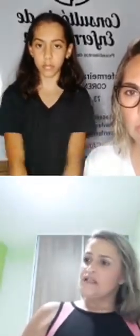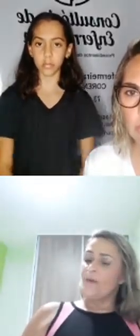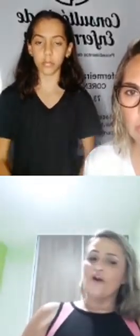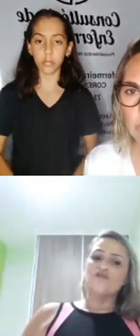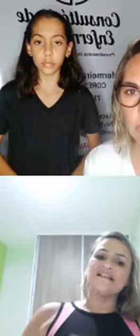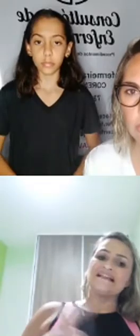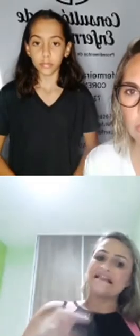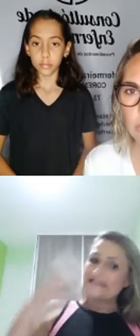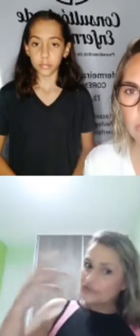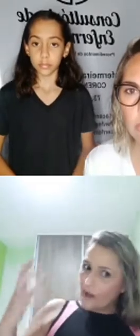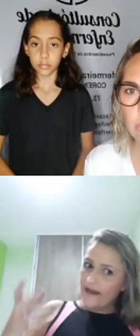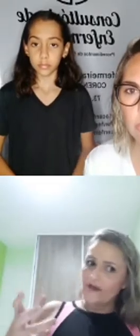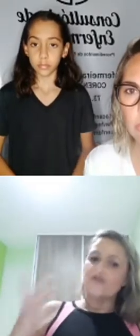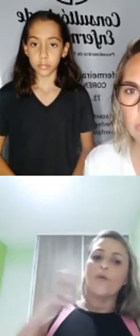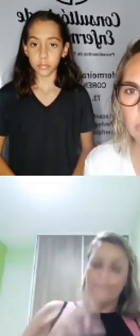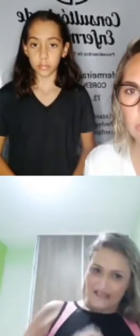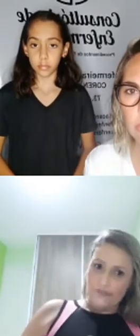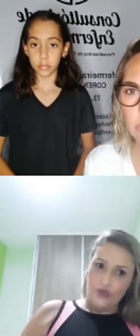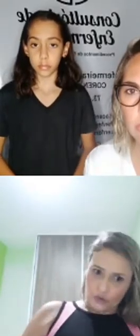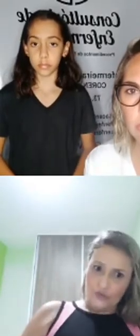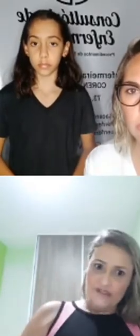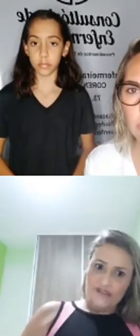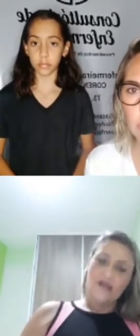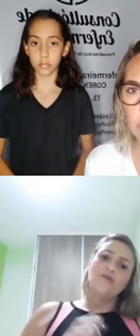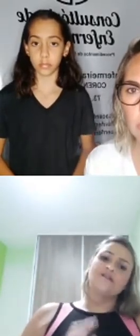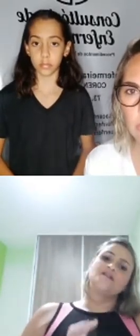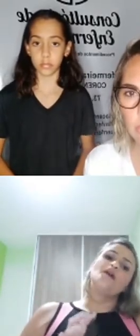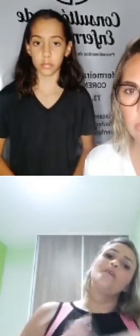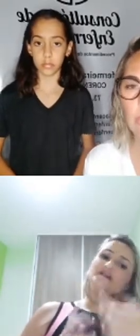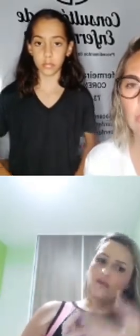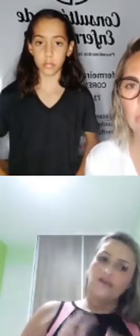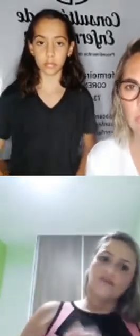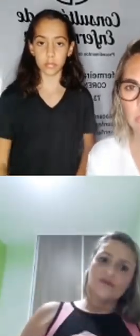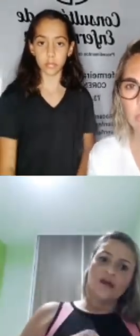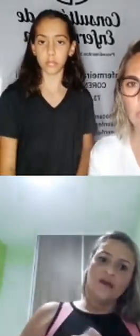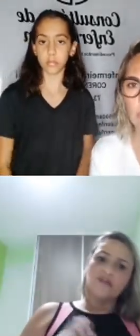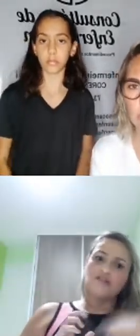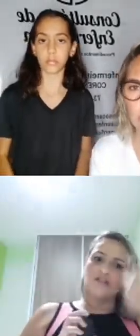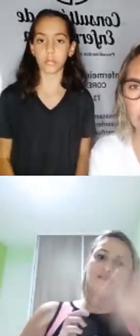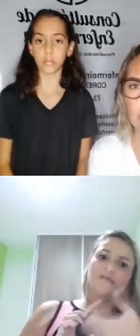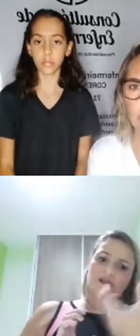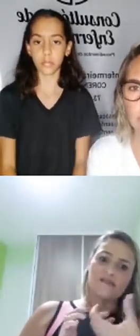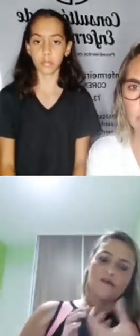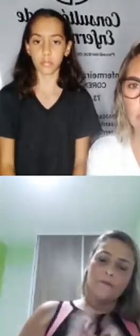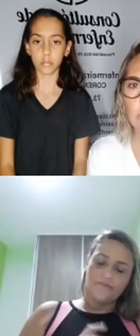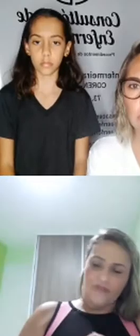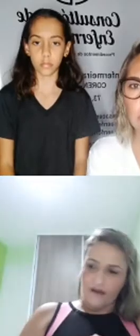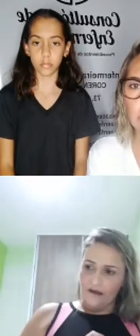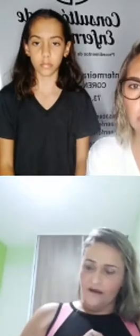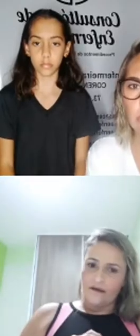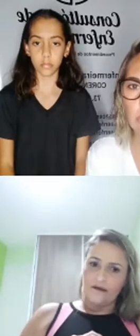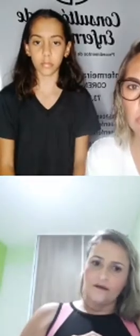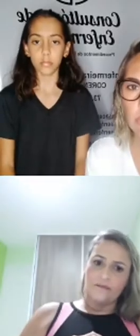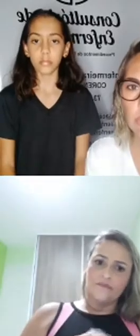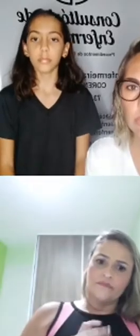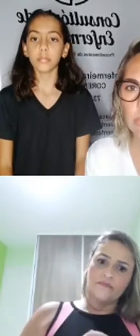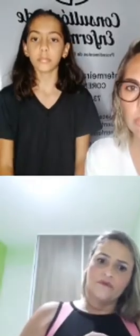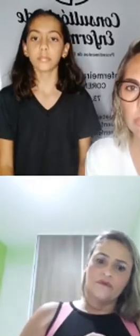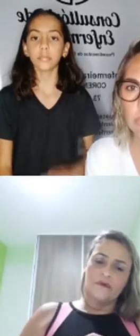de não produzir tanto aerosol, mas produz, ou seja, aumenta o risco, né, de disseminação